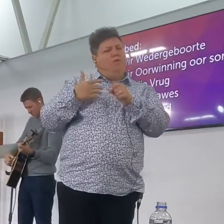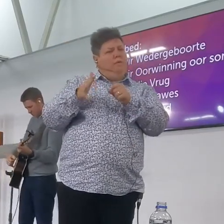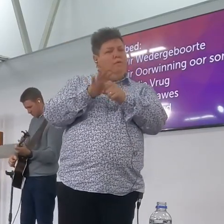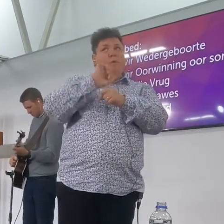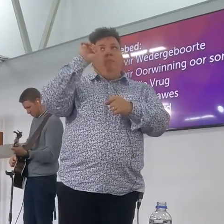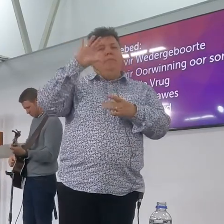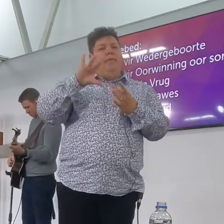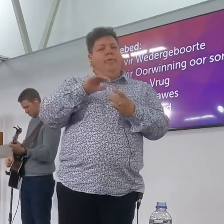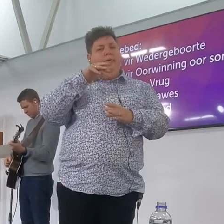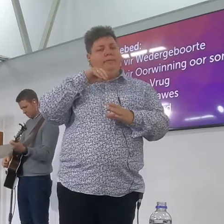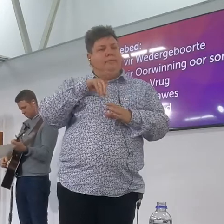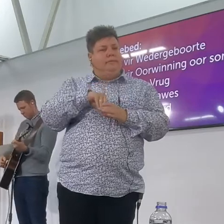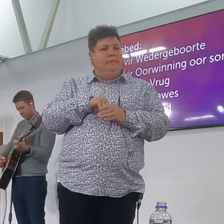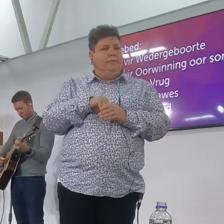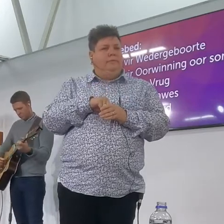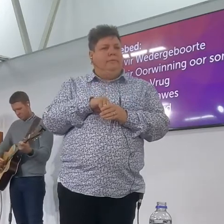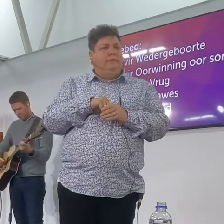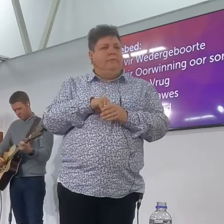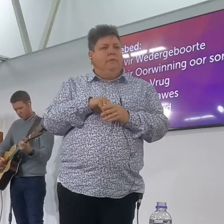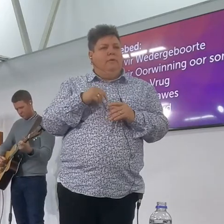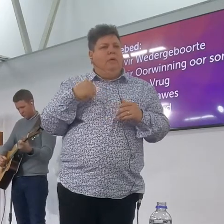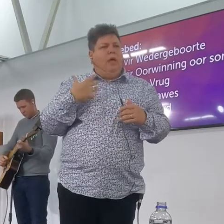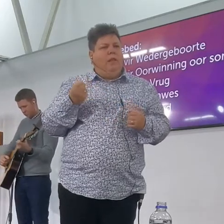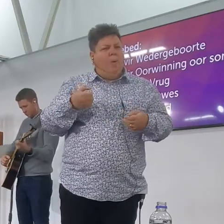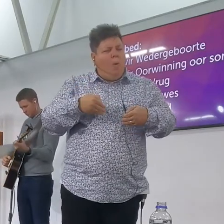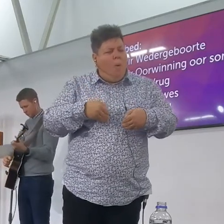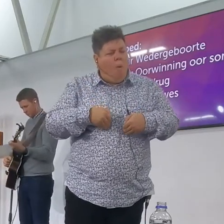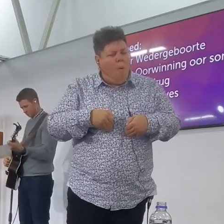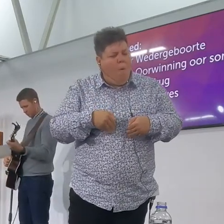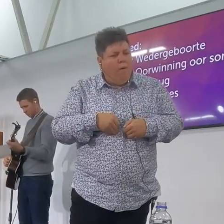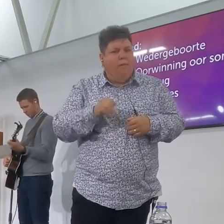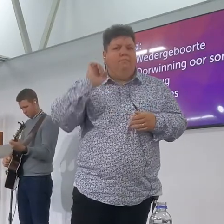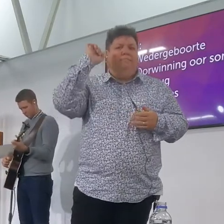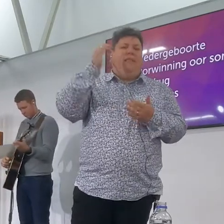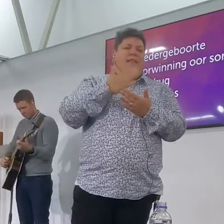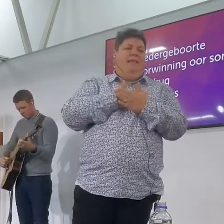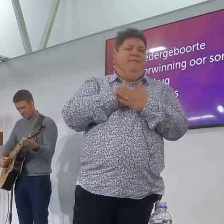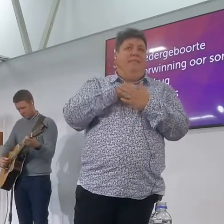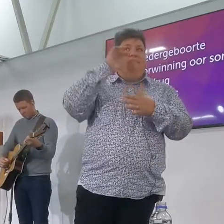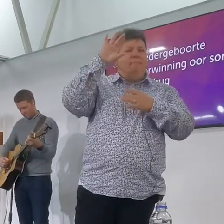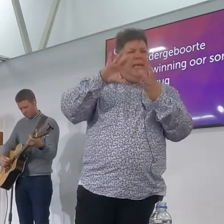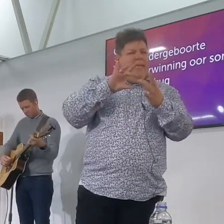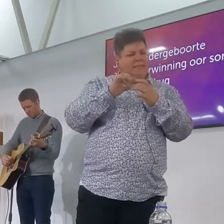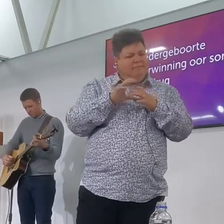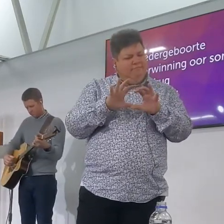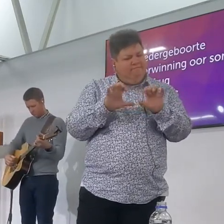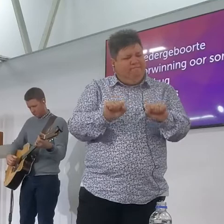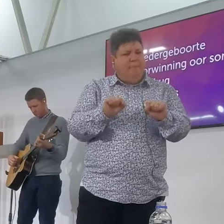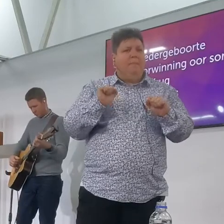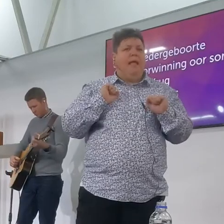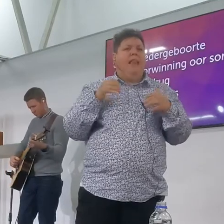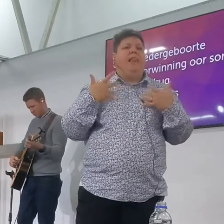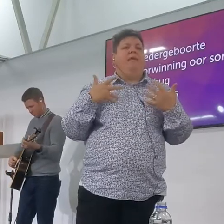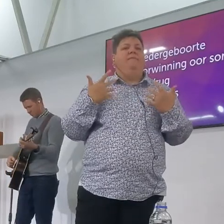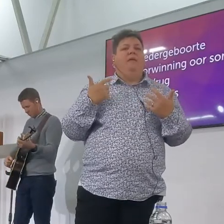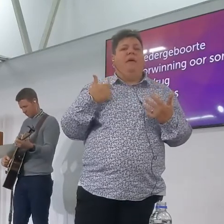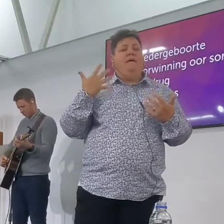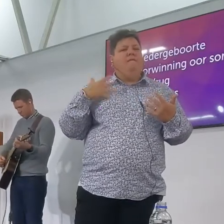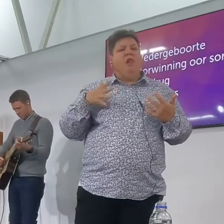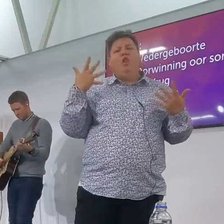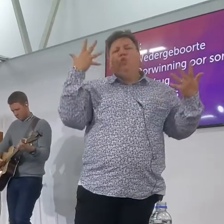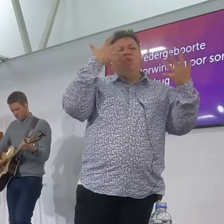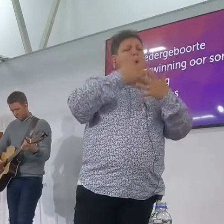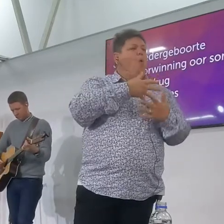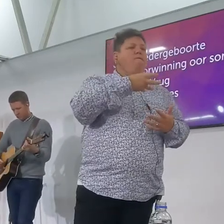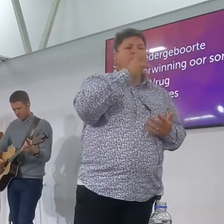gees. Kom vul ons het so 'n honger, Here, dat U gees moet beheer neem. Here, ons wil nie dronk word van wyn